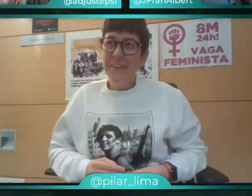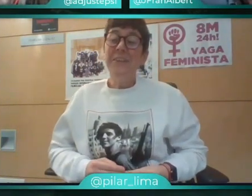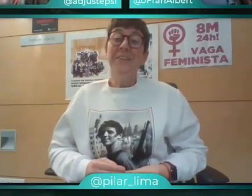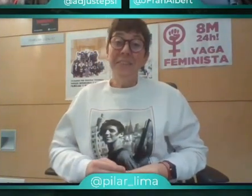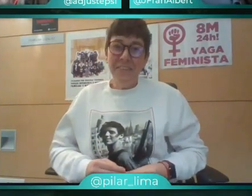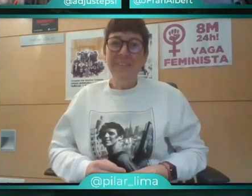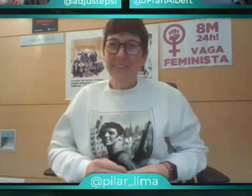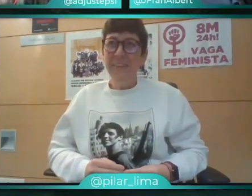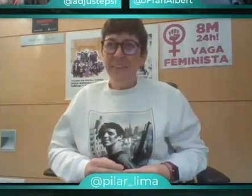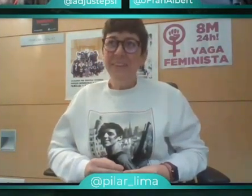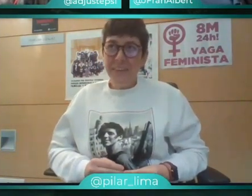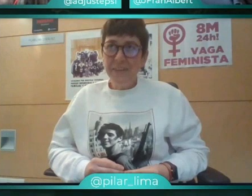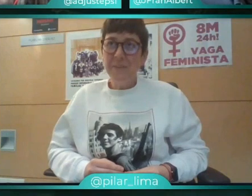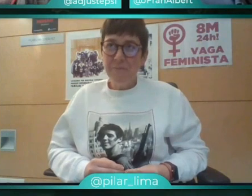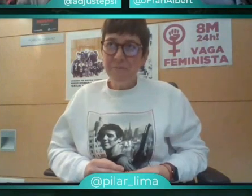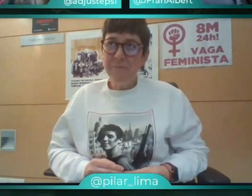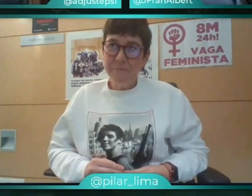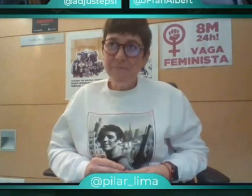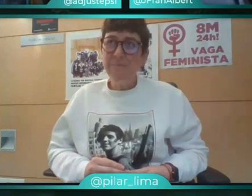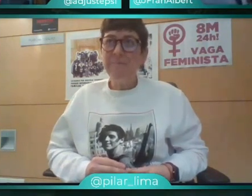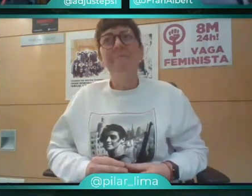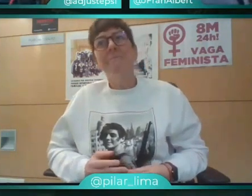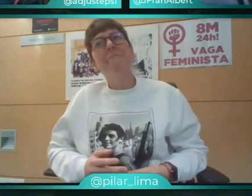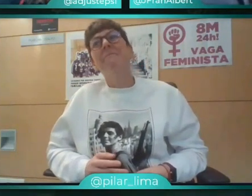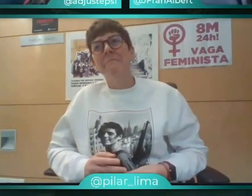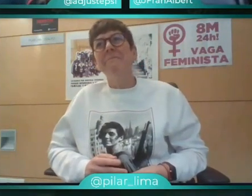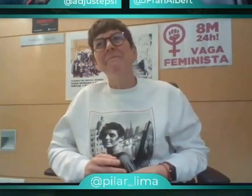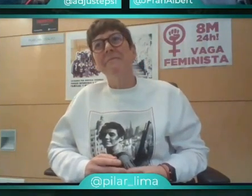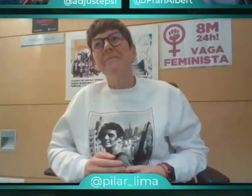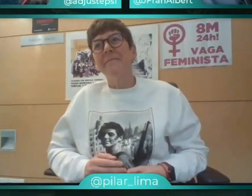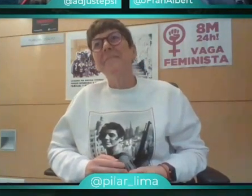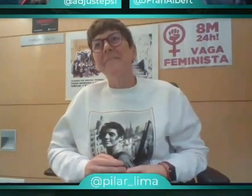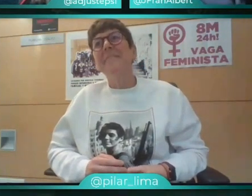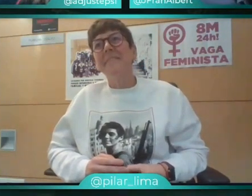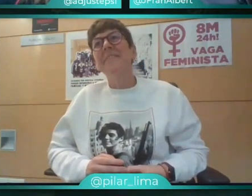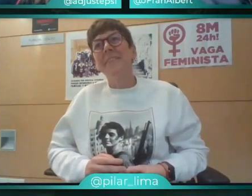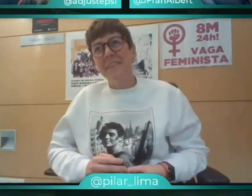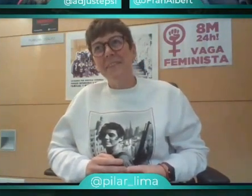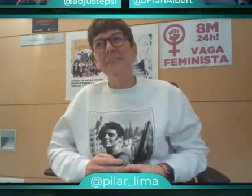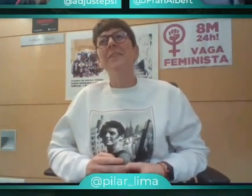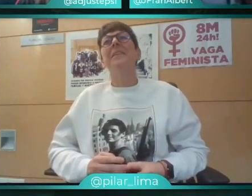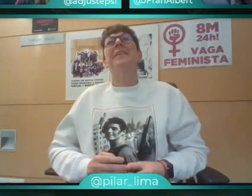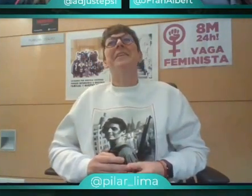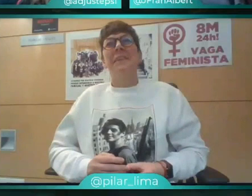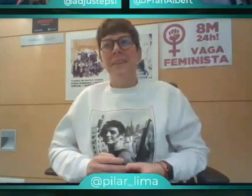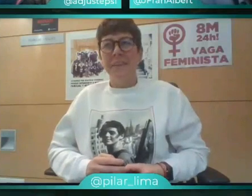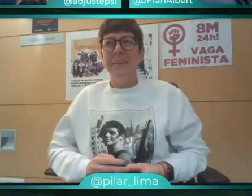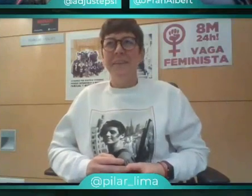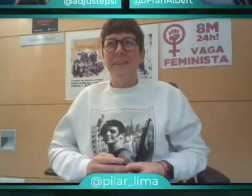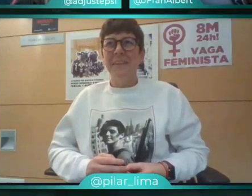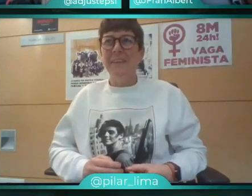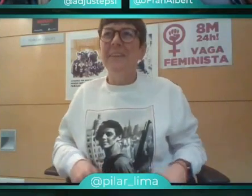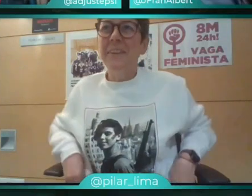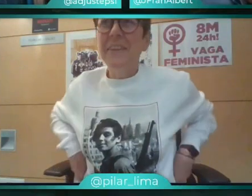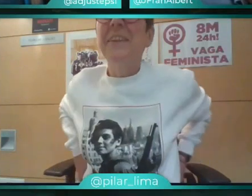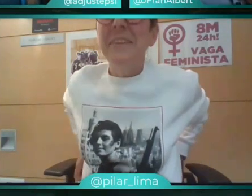es un placer no como como mucha gente del ámbito de la izquierda alternativa del ámbito de las ciencias sociales que por